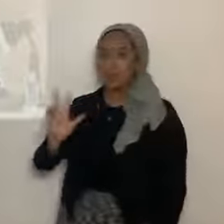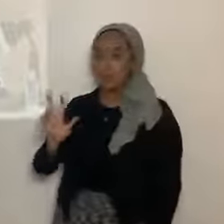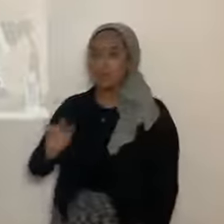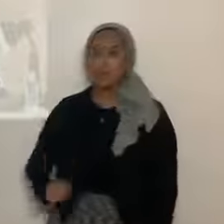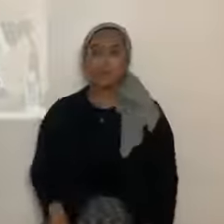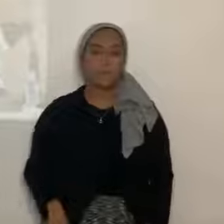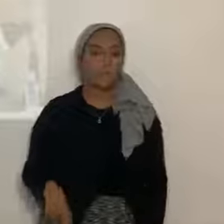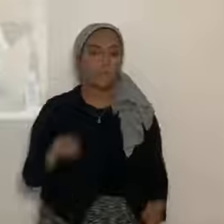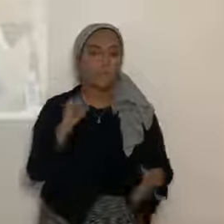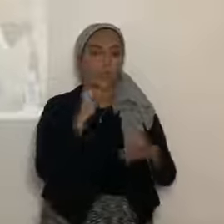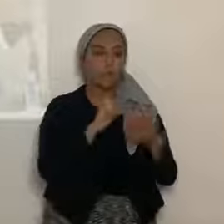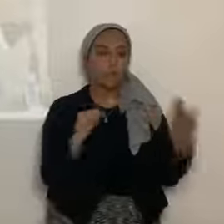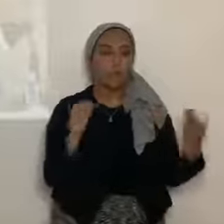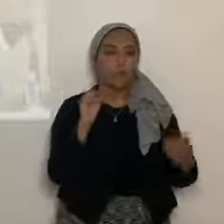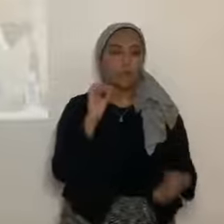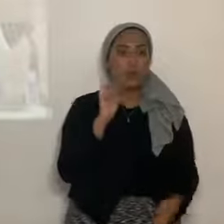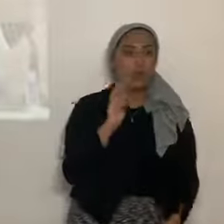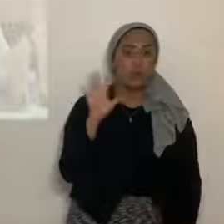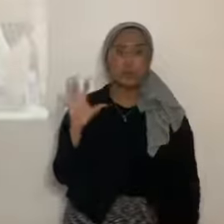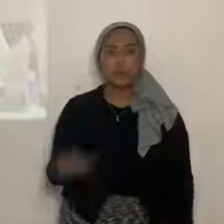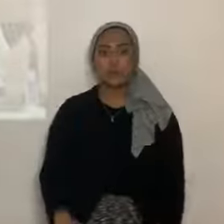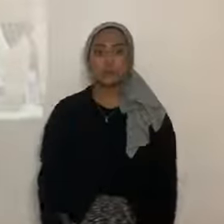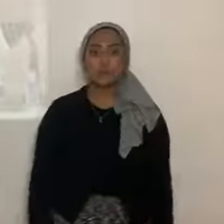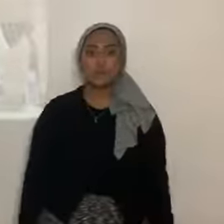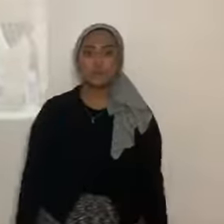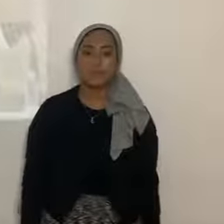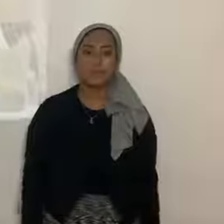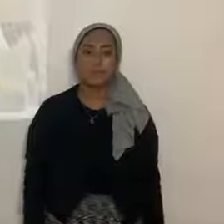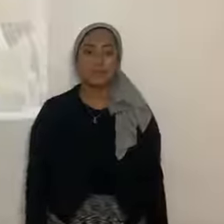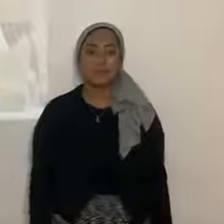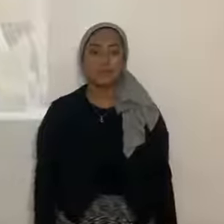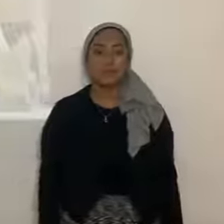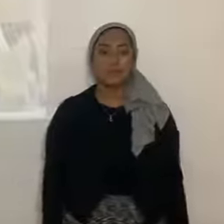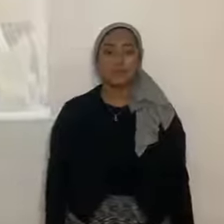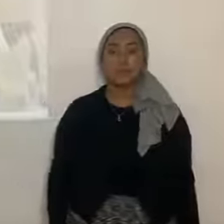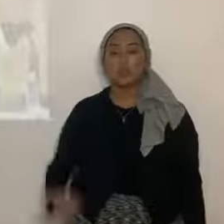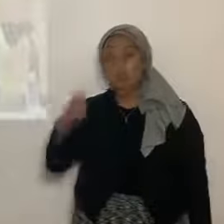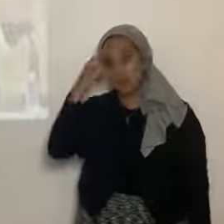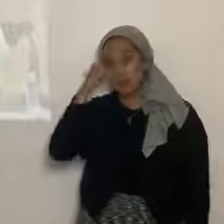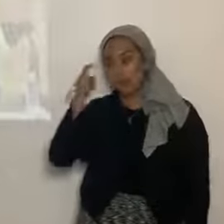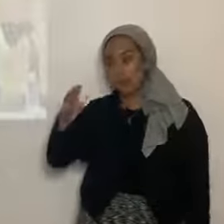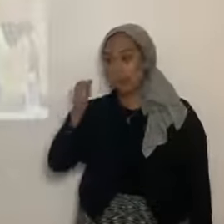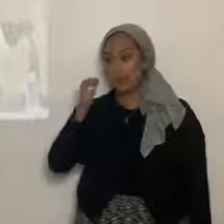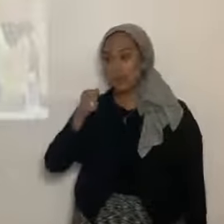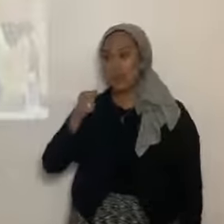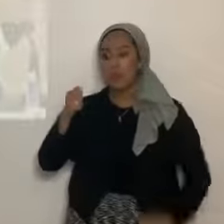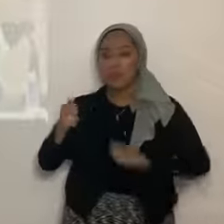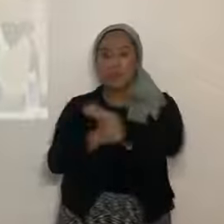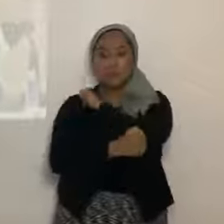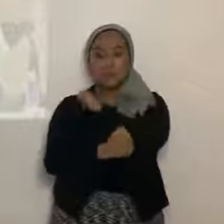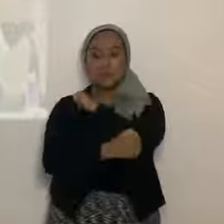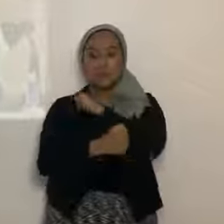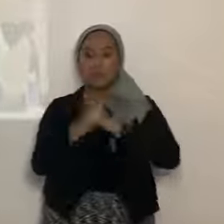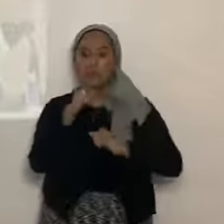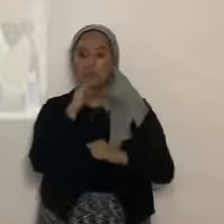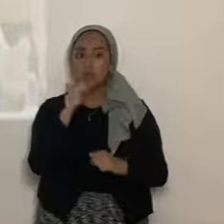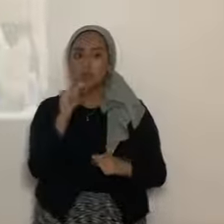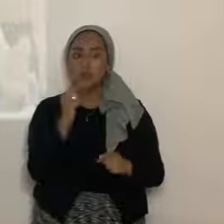el verso 4 y 5. Entonces, es que se toma de pesa indignamente, no se toma bien.